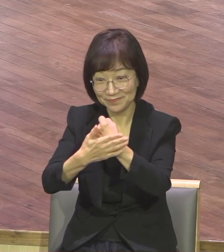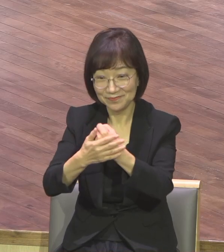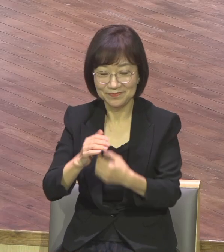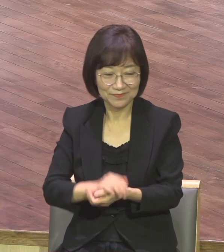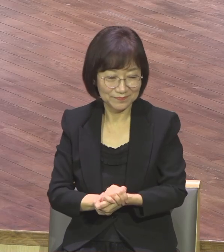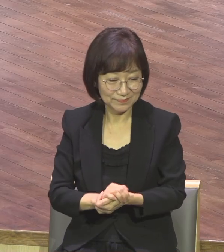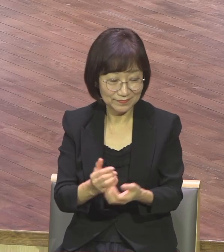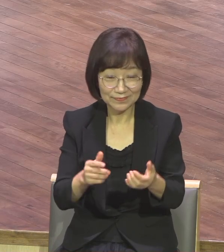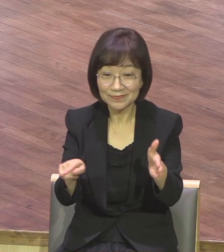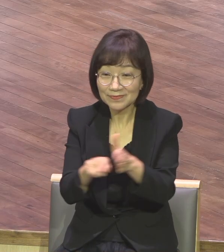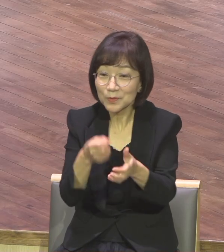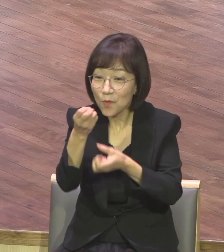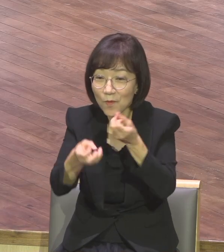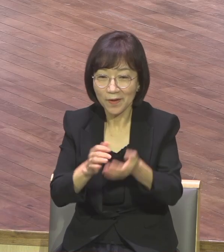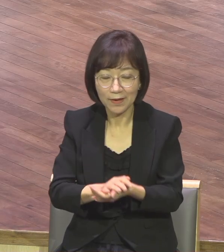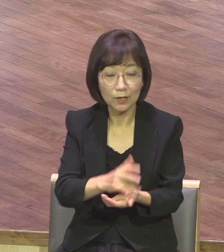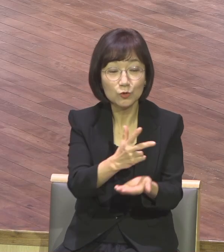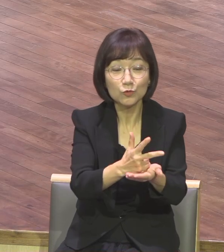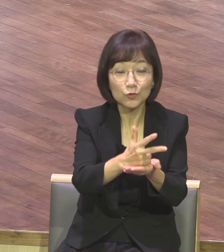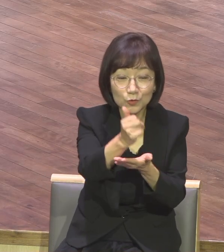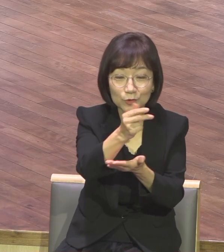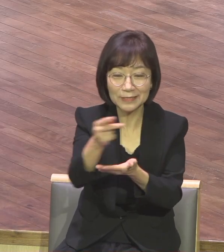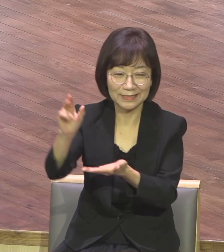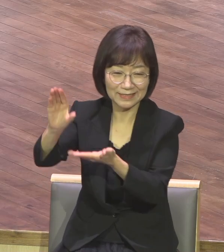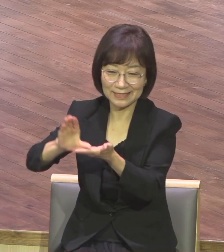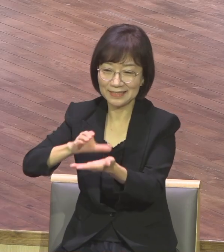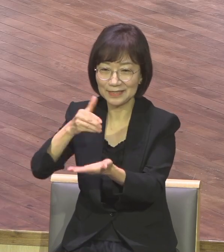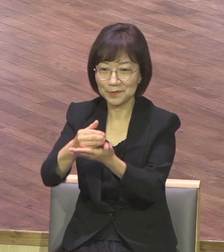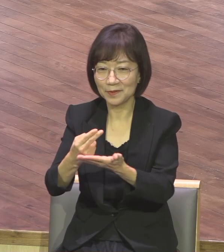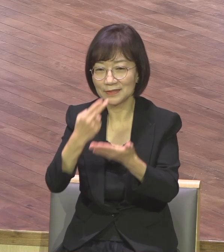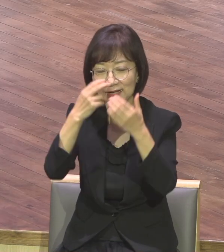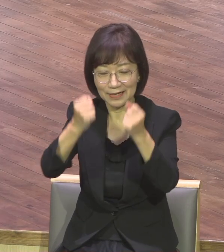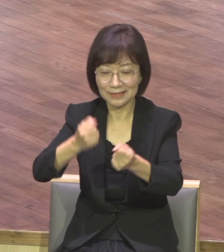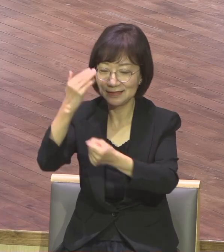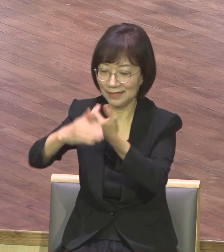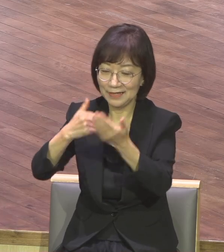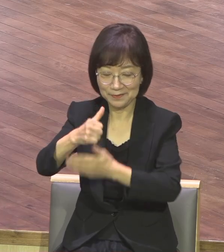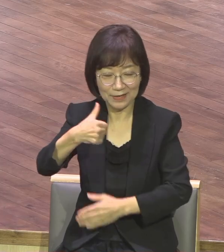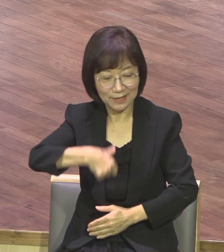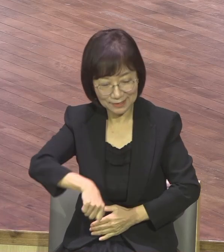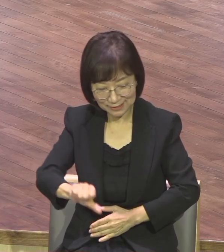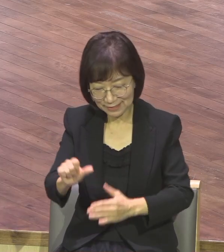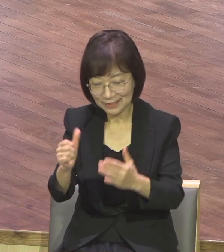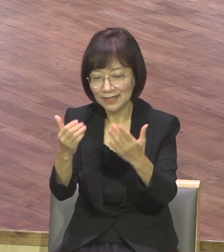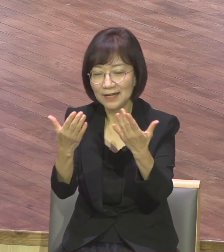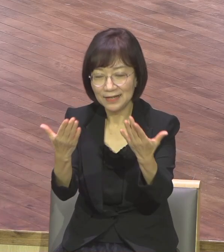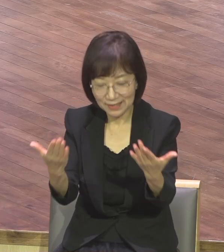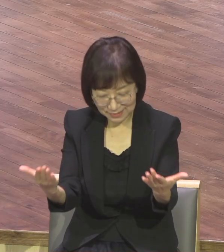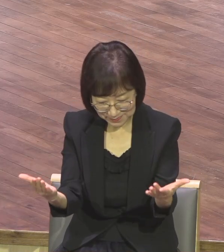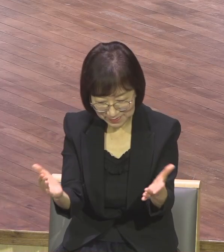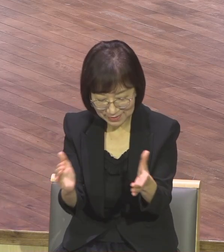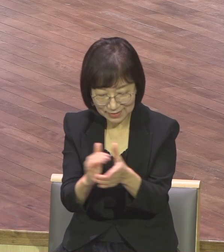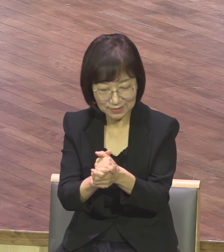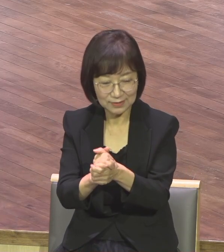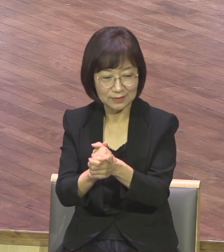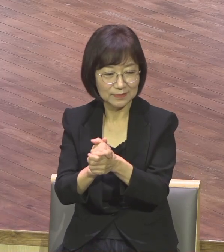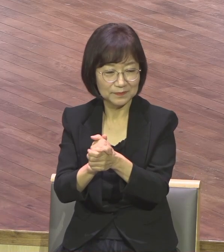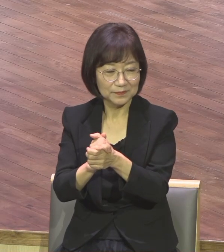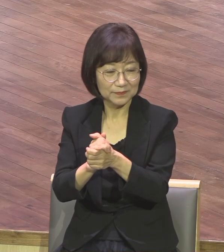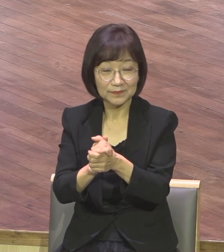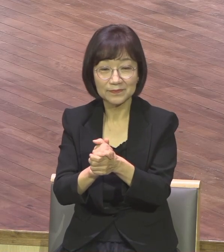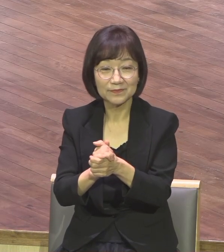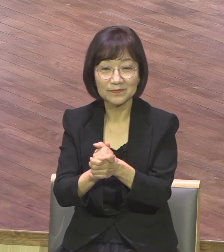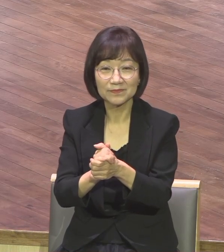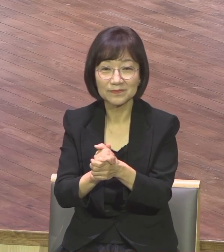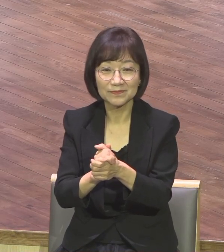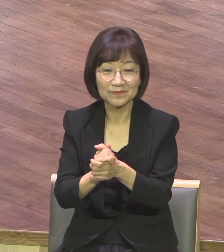신앙 고백합니다. 주는 그리스도시요 살아계신 하나님의 아들이십니다. 아멘.